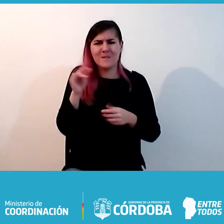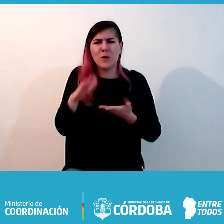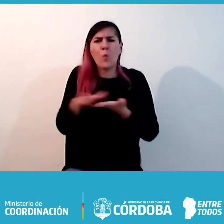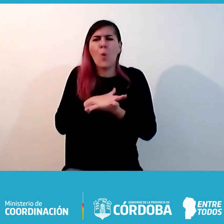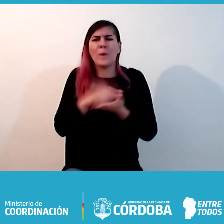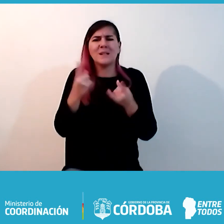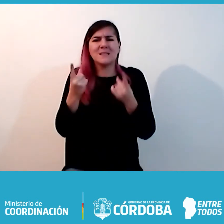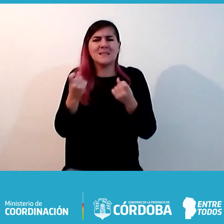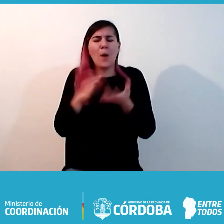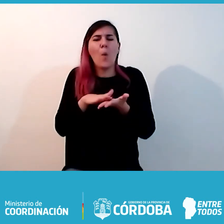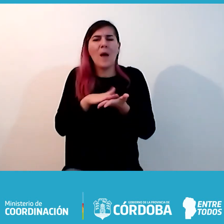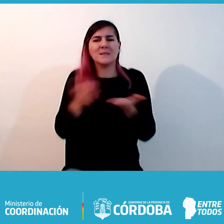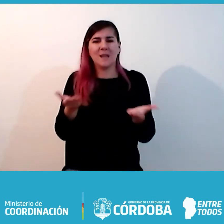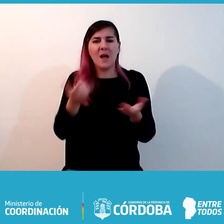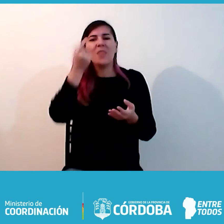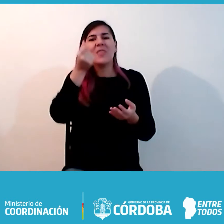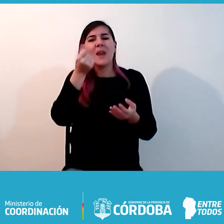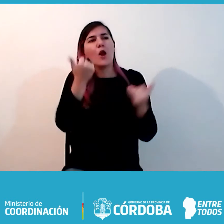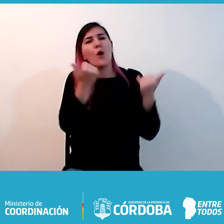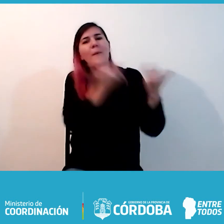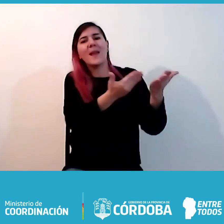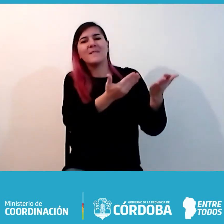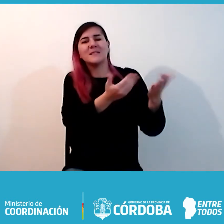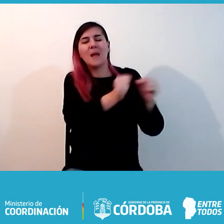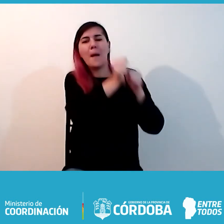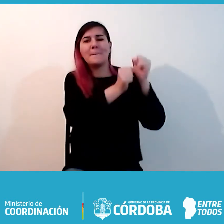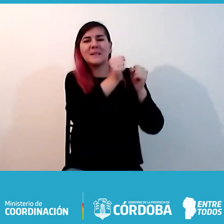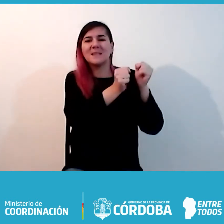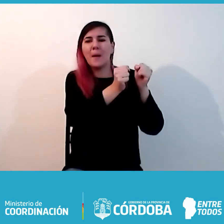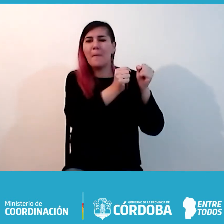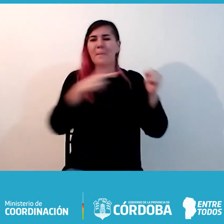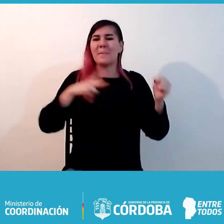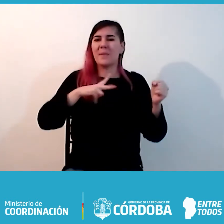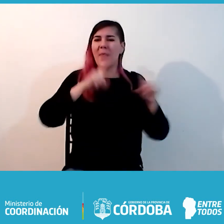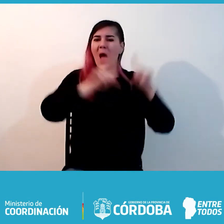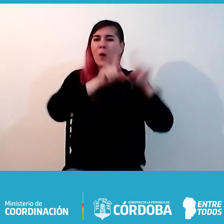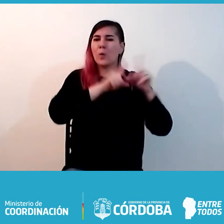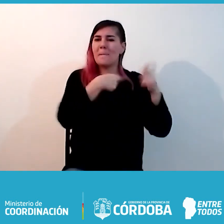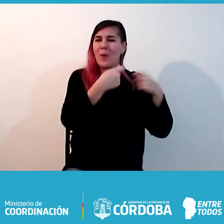básicas. Este dinero va a beneficiar a empresas privadas y a algunos políticos. Hace un llamado a la